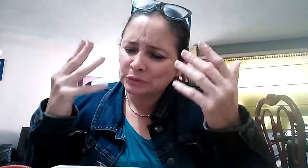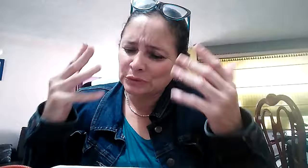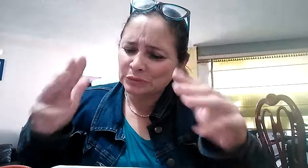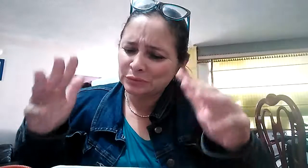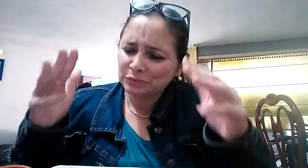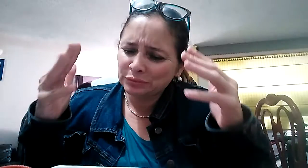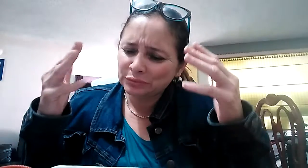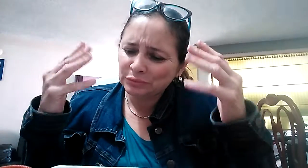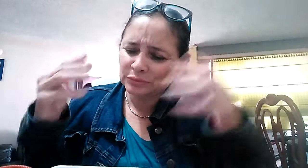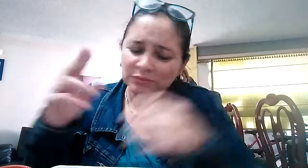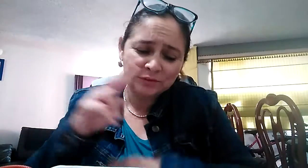¡Prepárense para el...